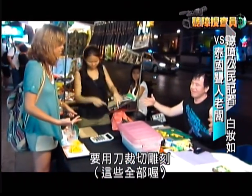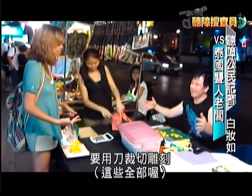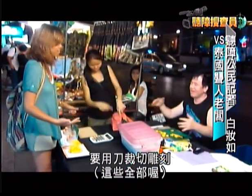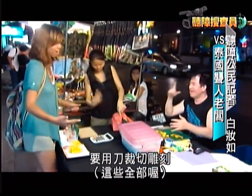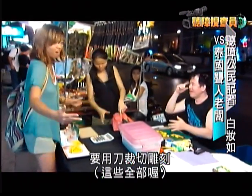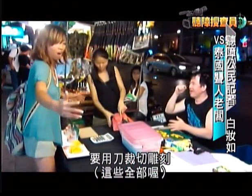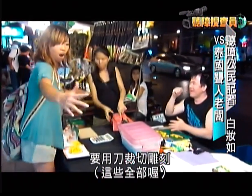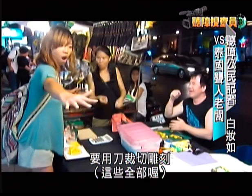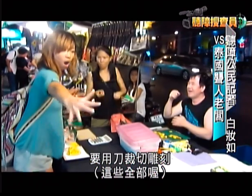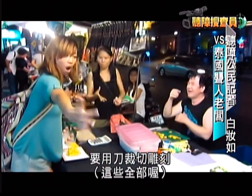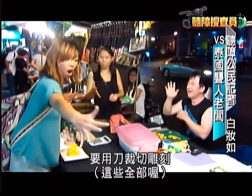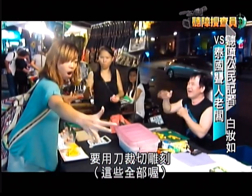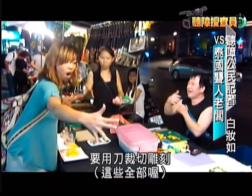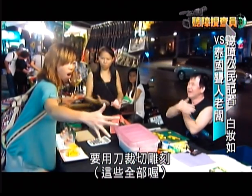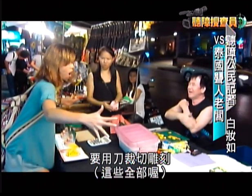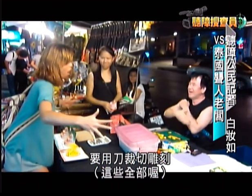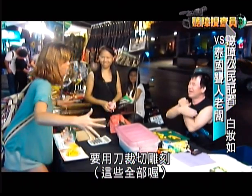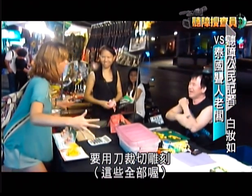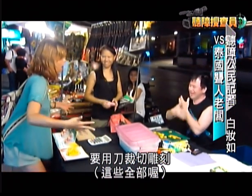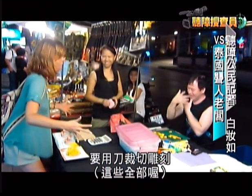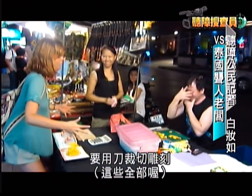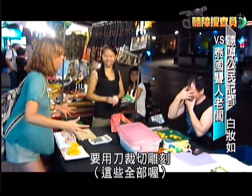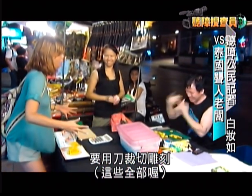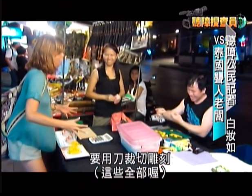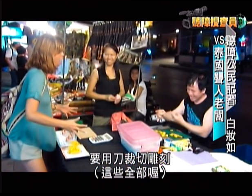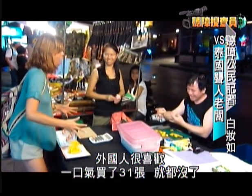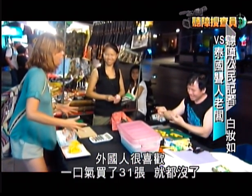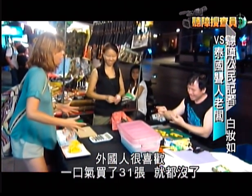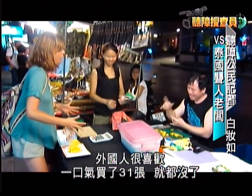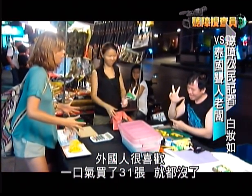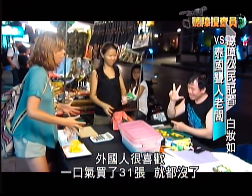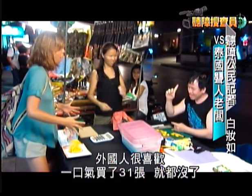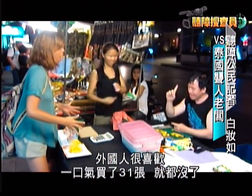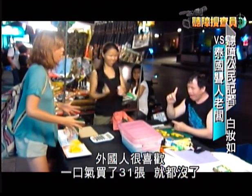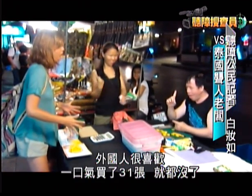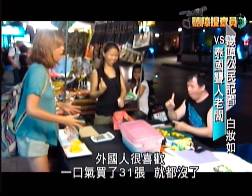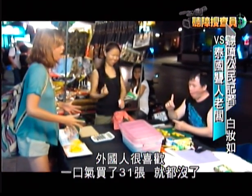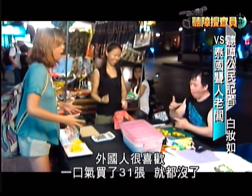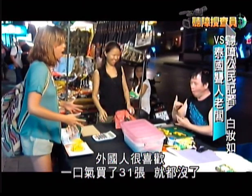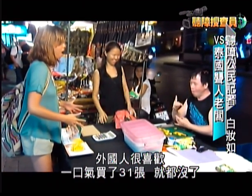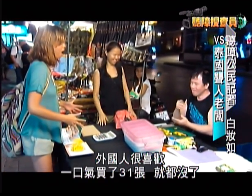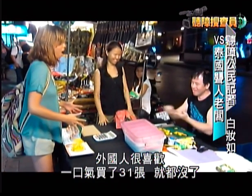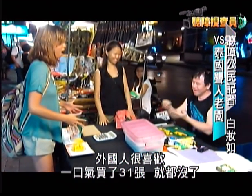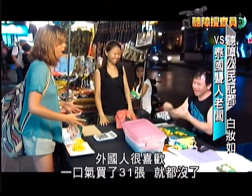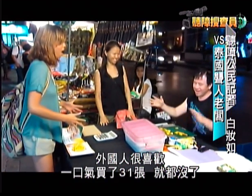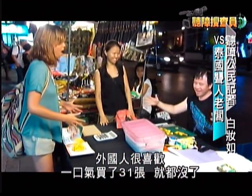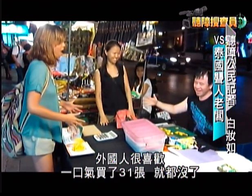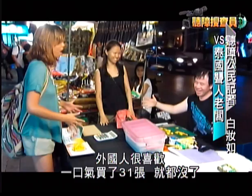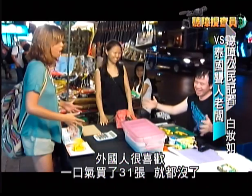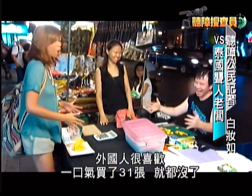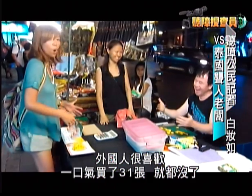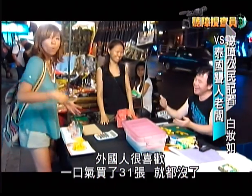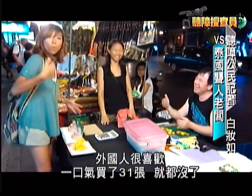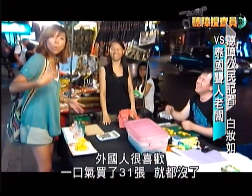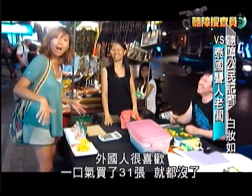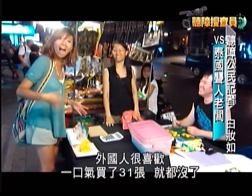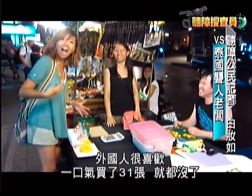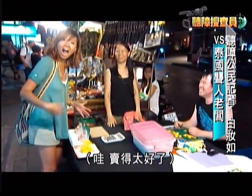哦， 这些全部哦。 外国人很喜欢，一口气就买31张就都没了。 哇，卖